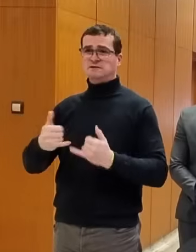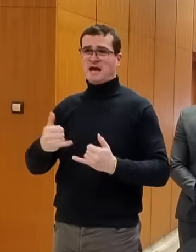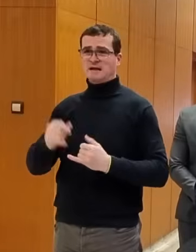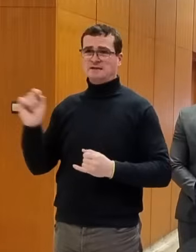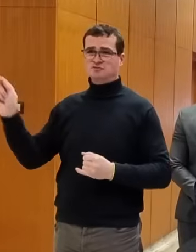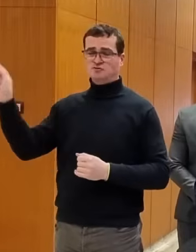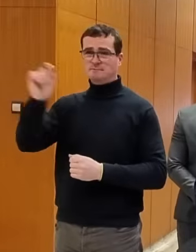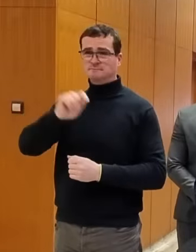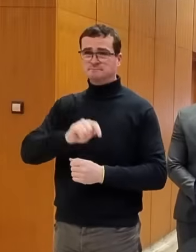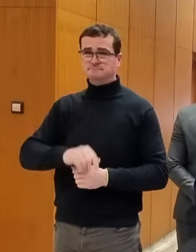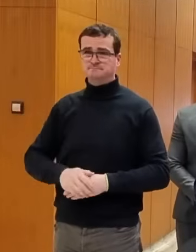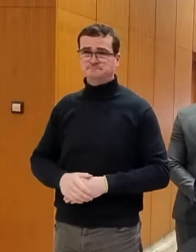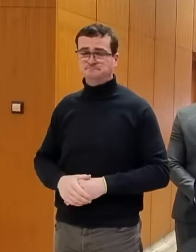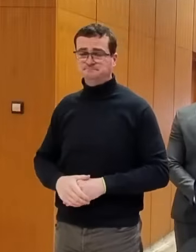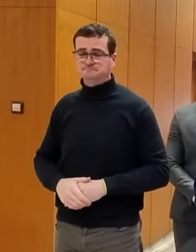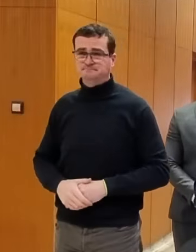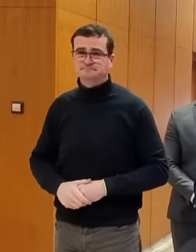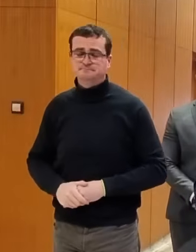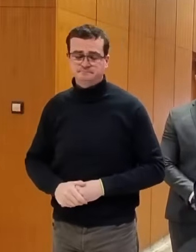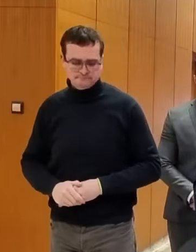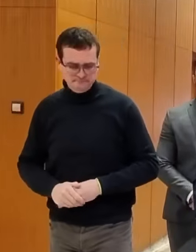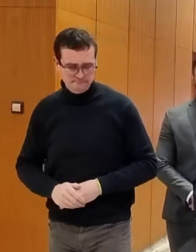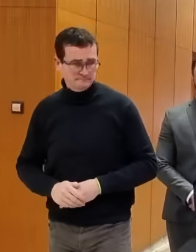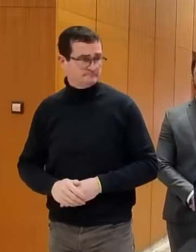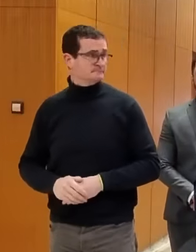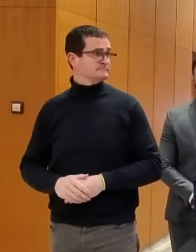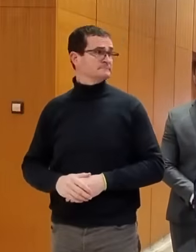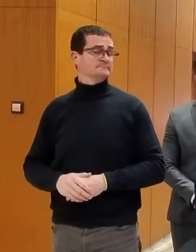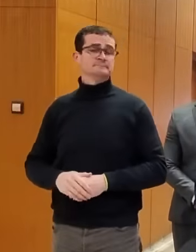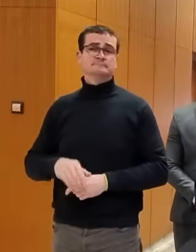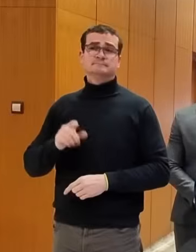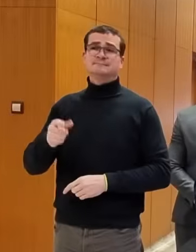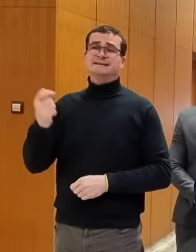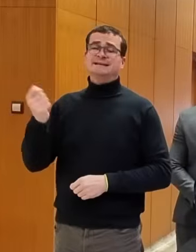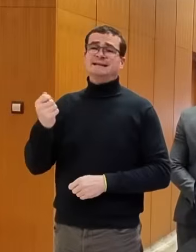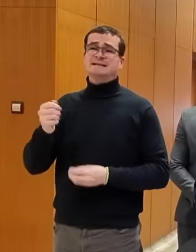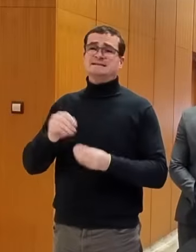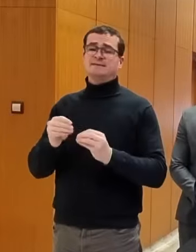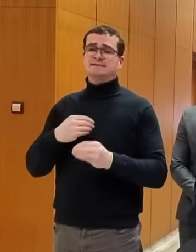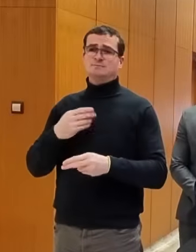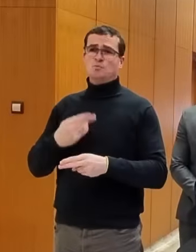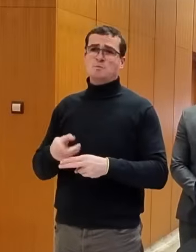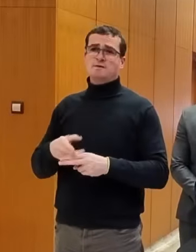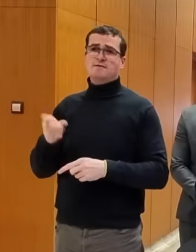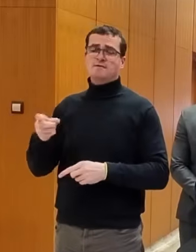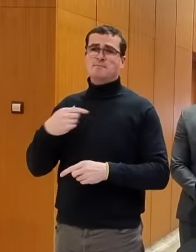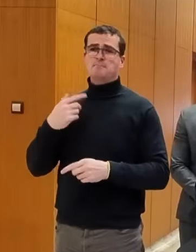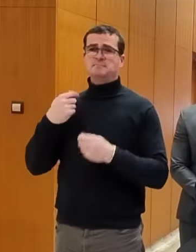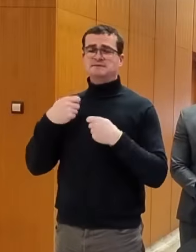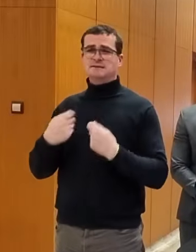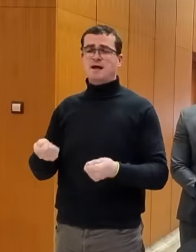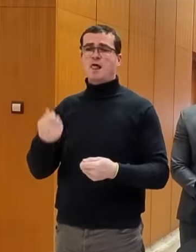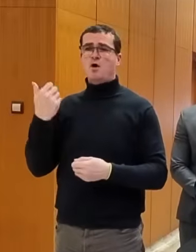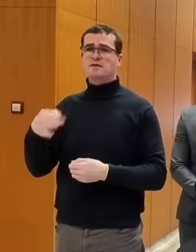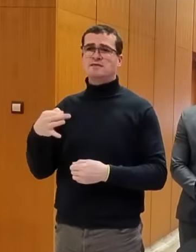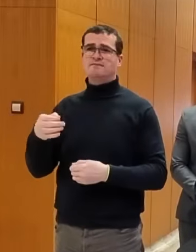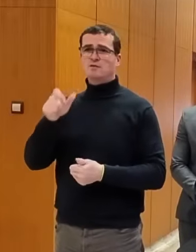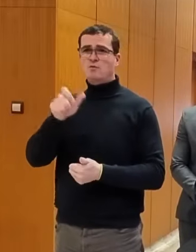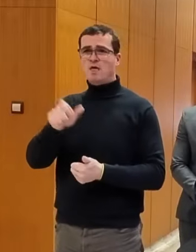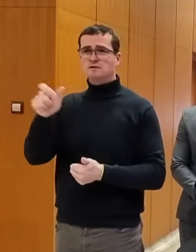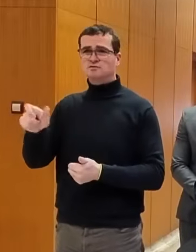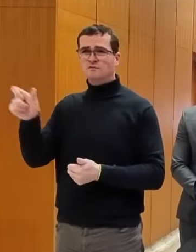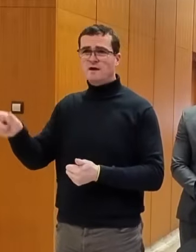zahraničia. Jednotlivé tieto trestné sadzby sme upravili takým spôsobom, aby bolo možné